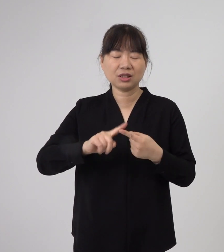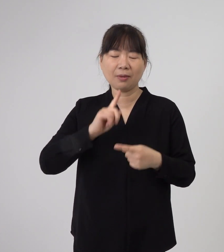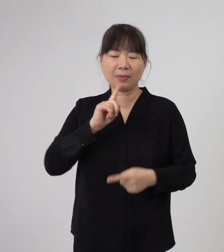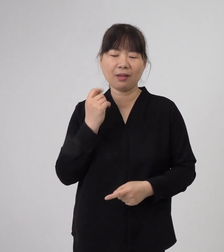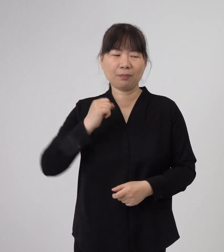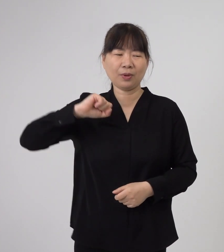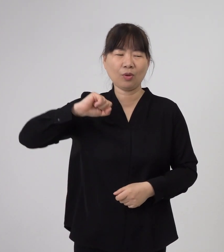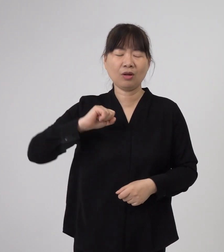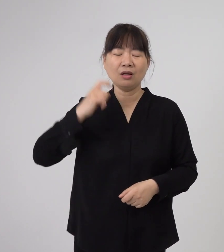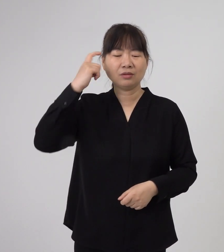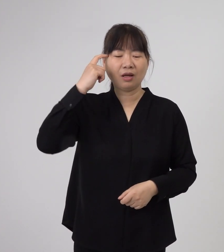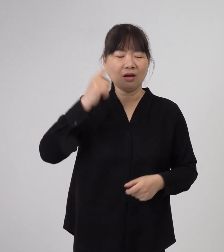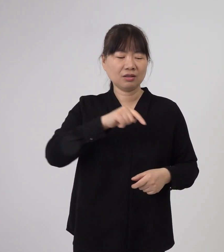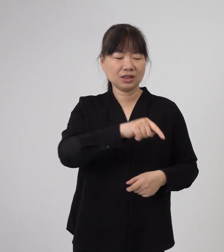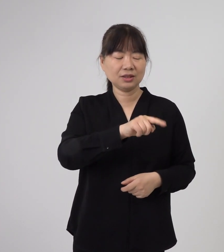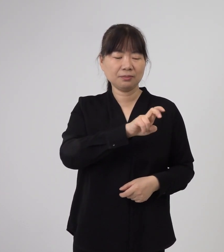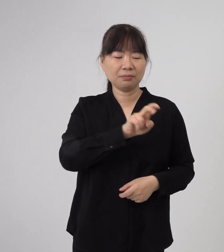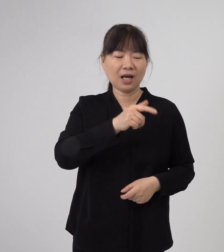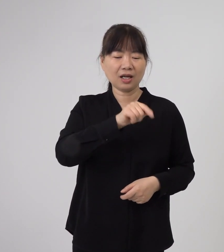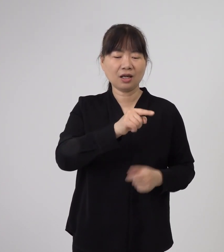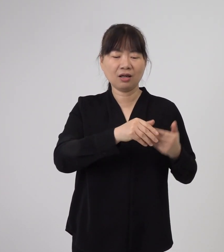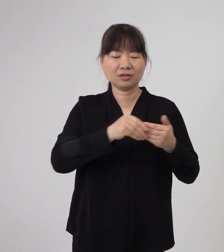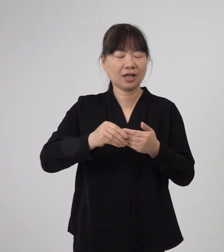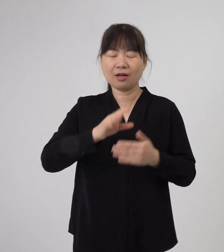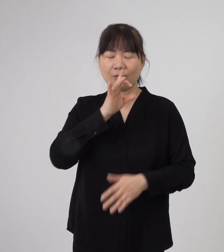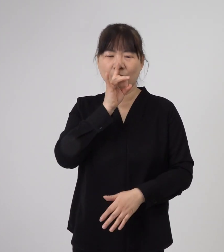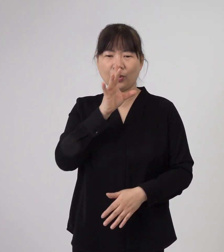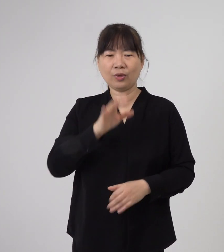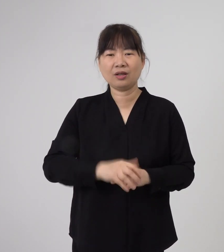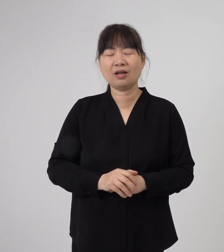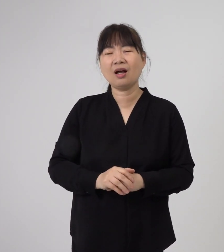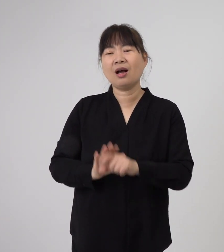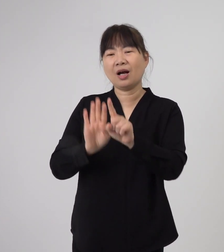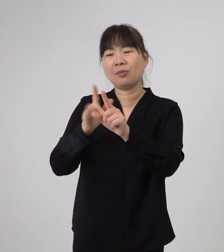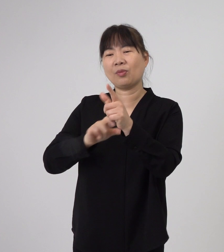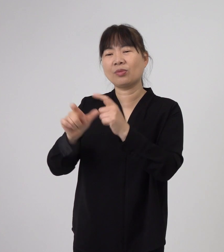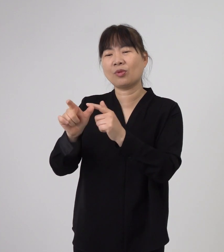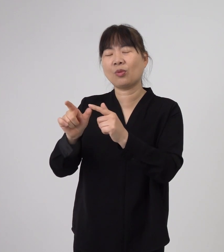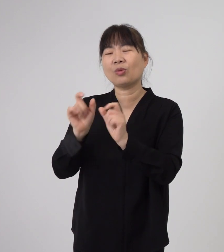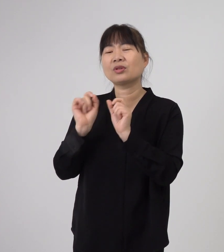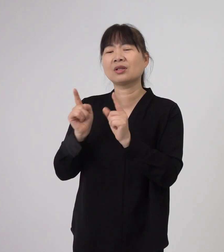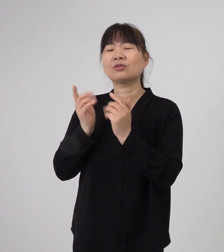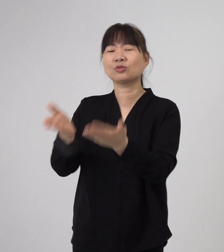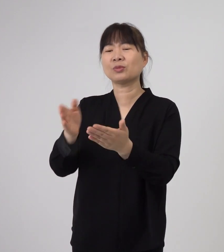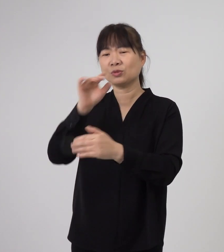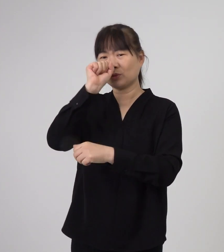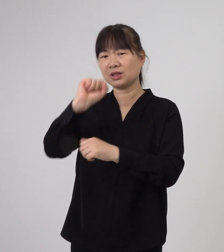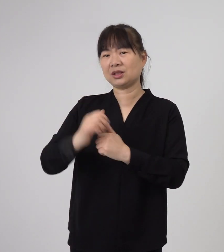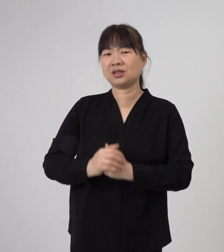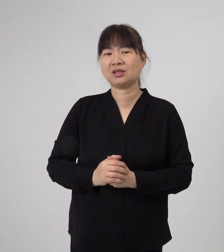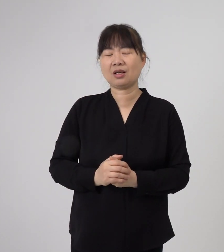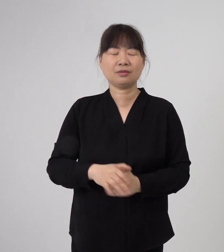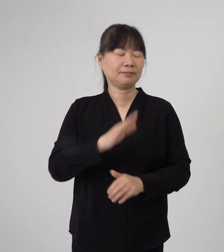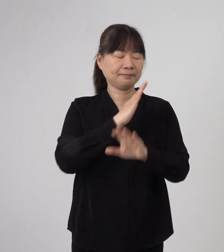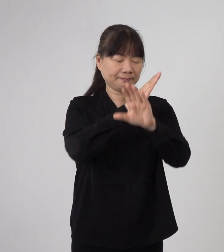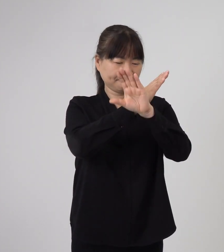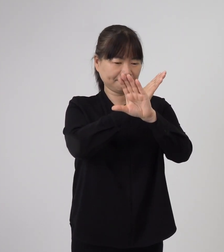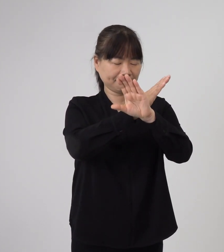난 이 친구 도저히 못 데려갑니다. 바나바는 한 번만 더 기회를 주자고. 안